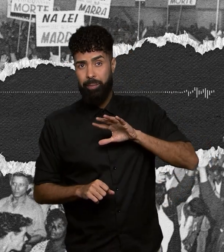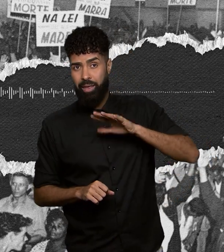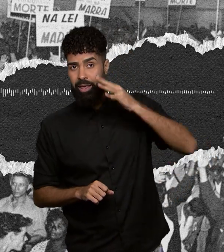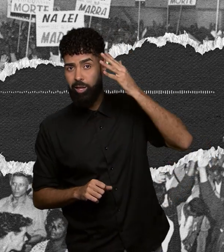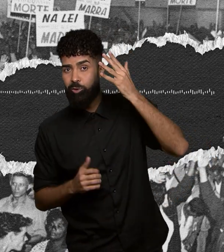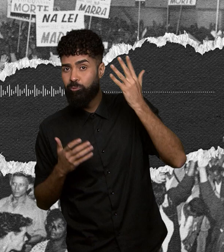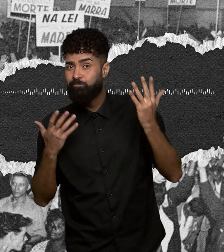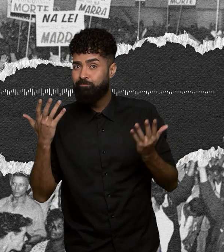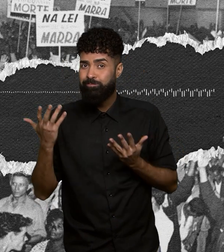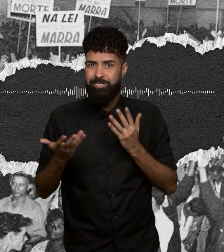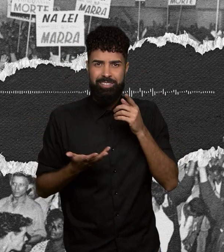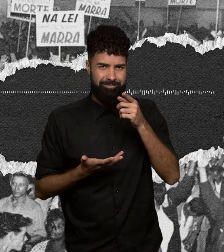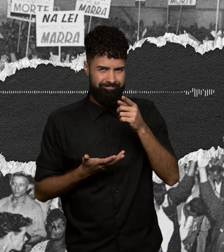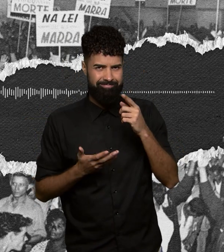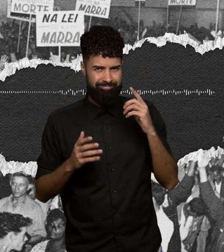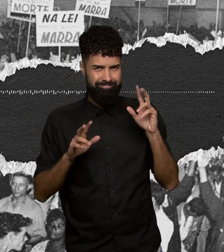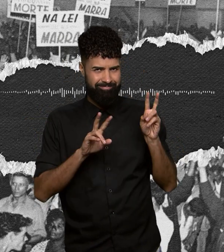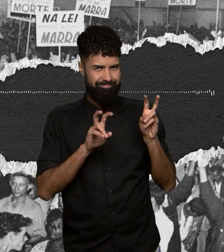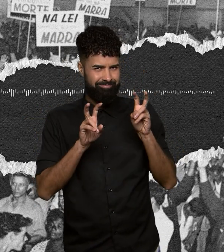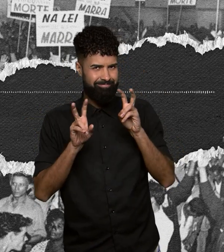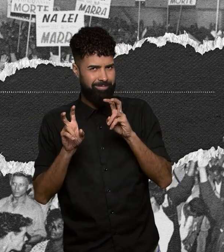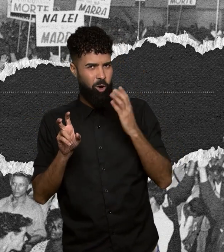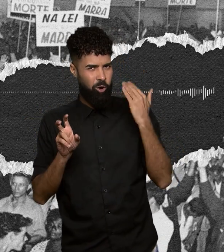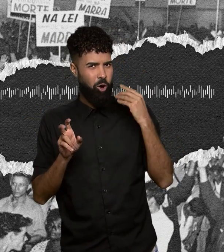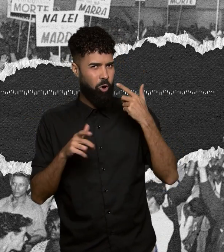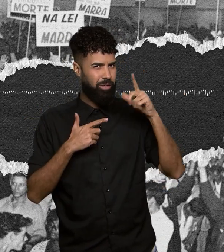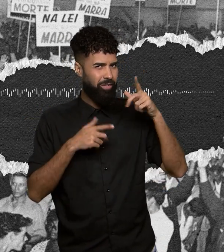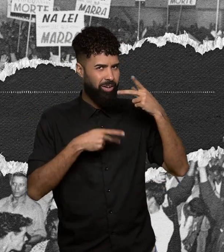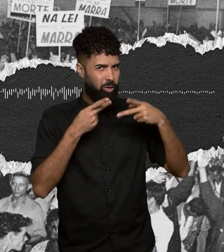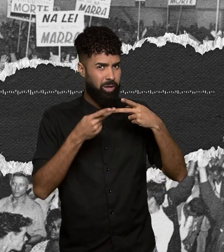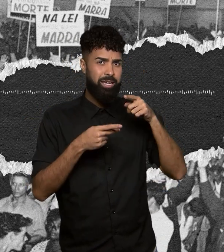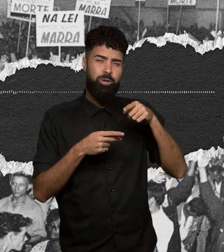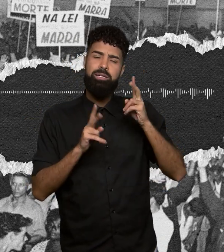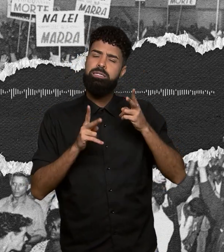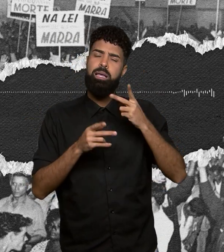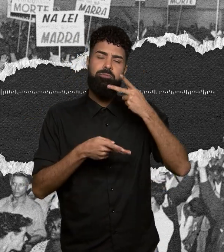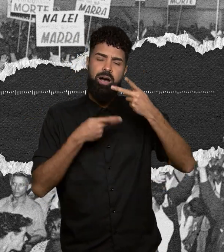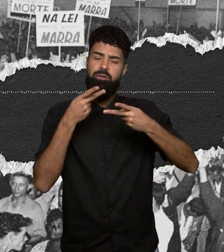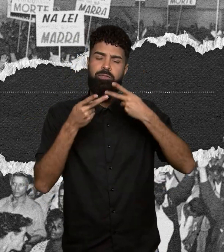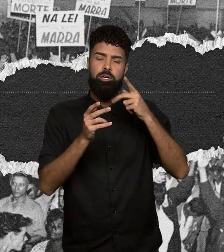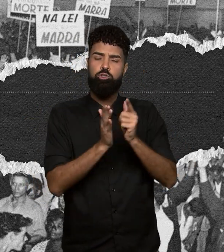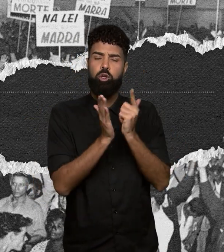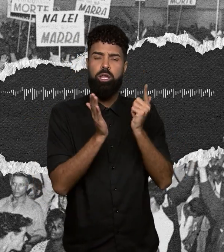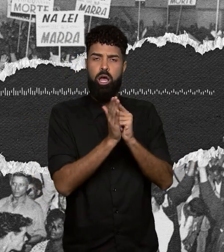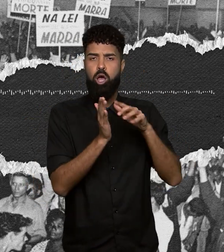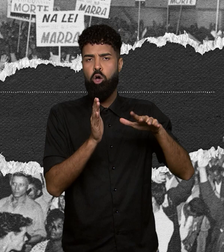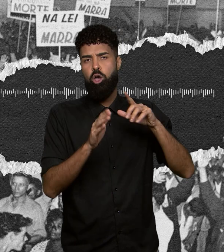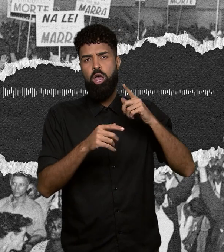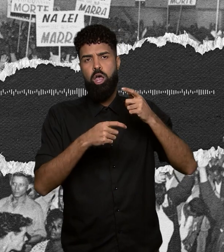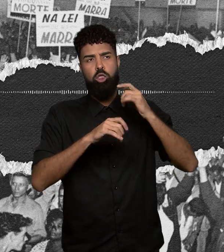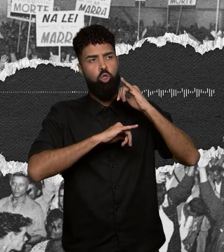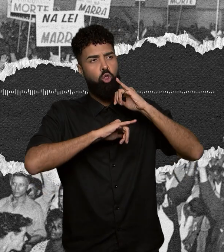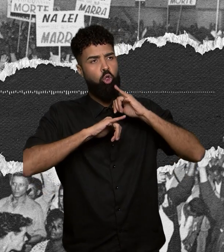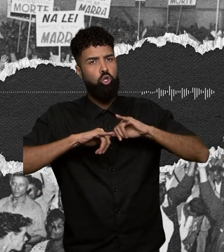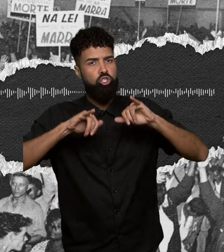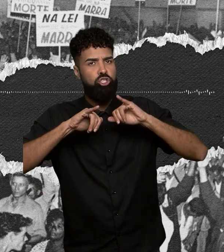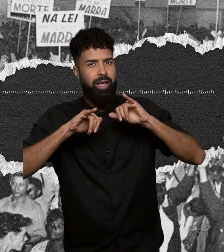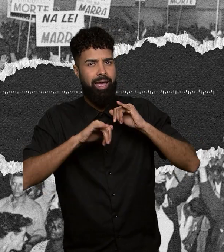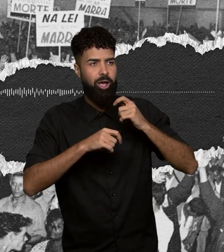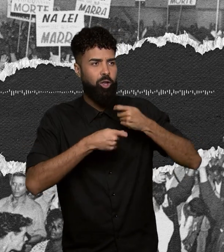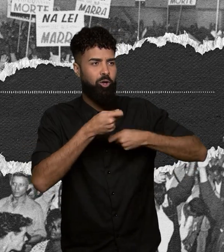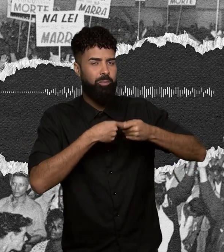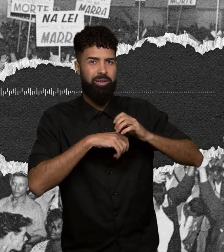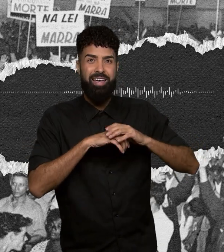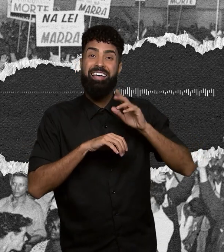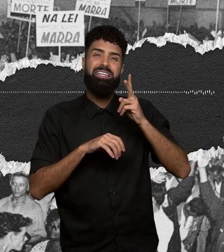bom talvez você já tenha ouvido essa Associação outras vezes ela é muito comum no noticiário econômico tá em ideias como para a